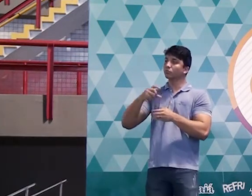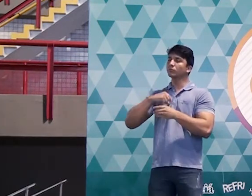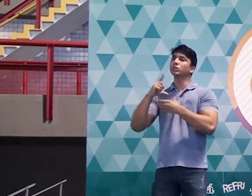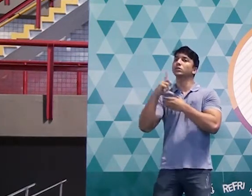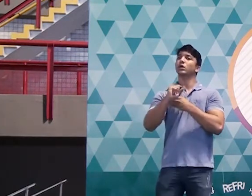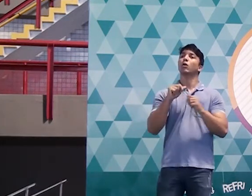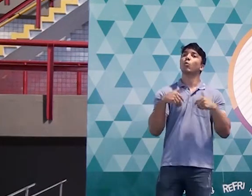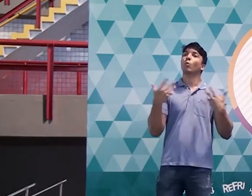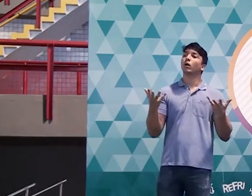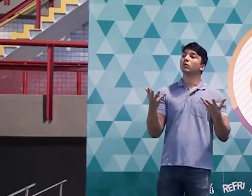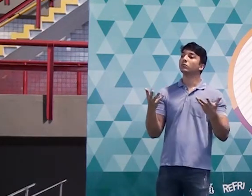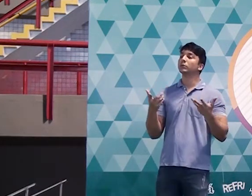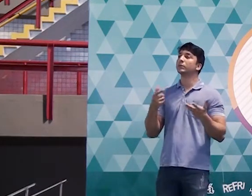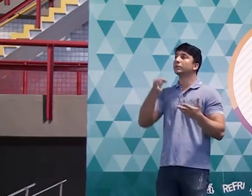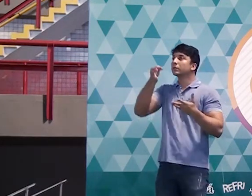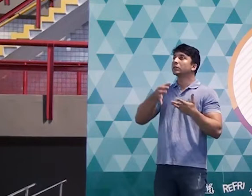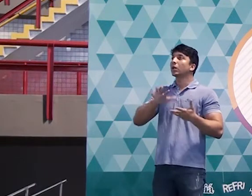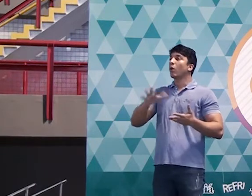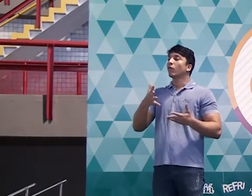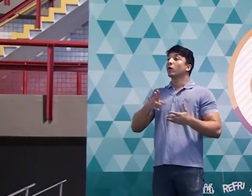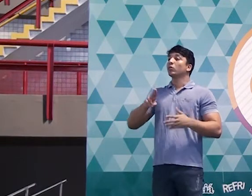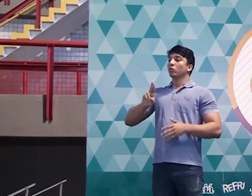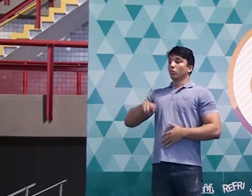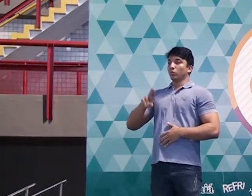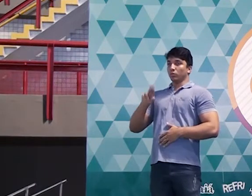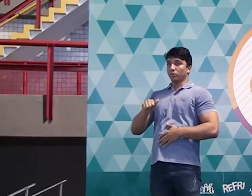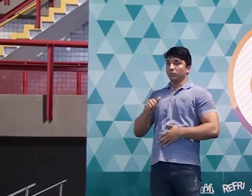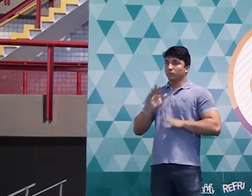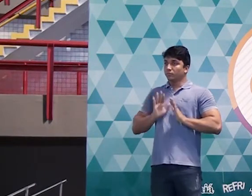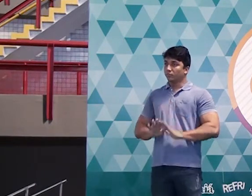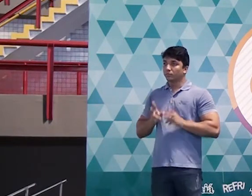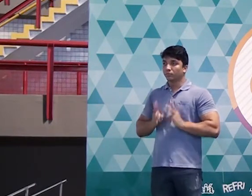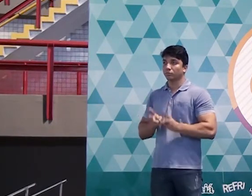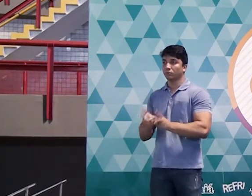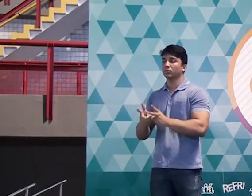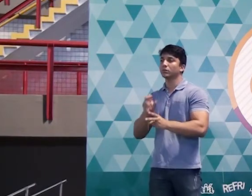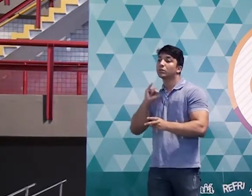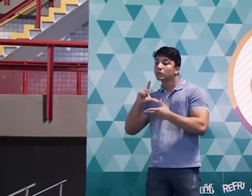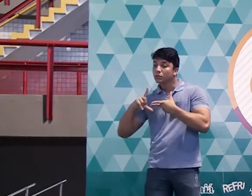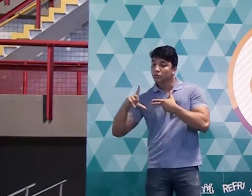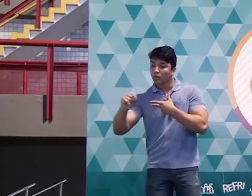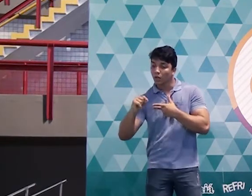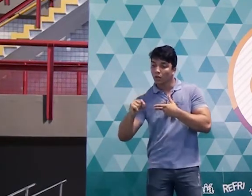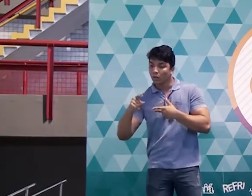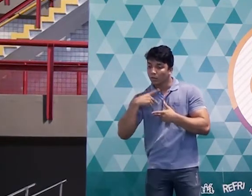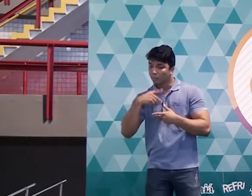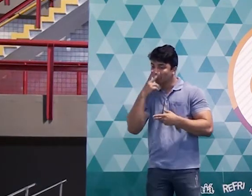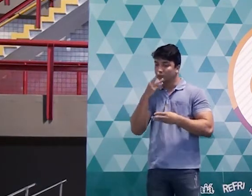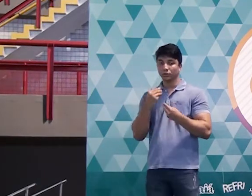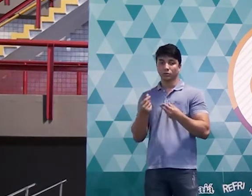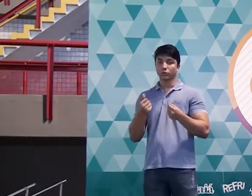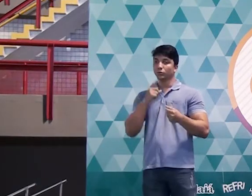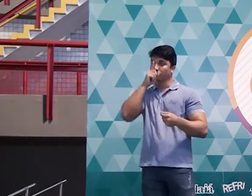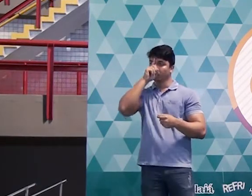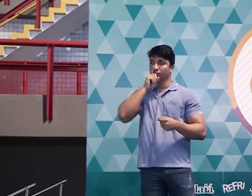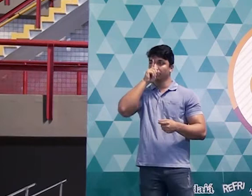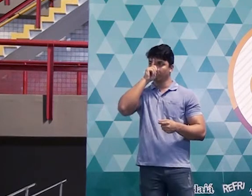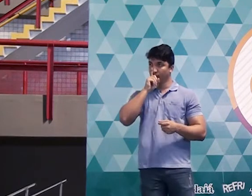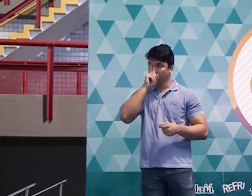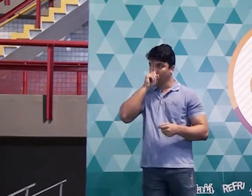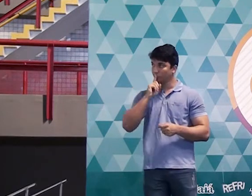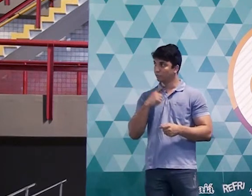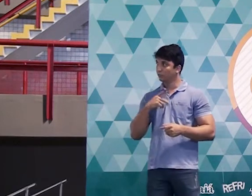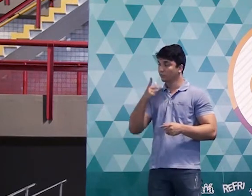quando? Provavelmente nunca. Se a gente sair, a gente está fragilizado.